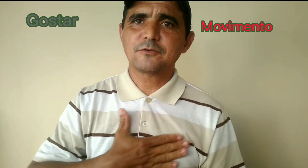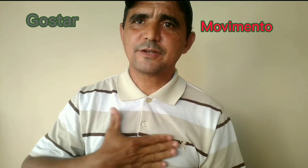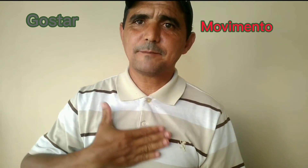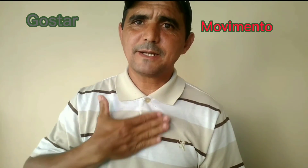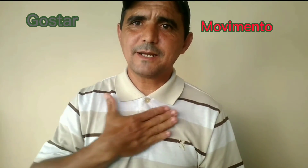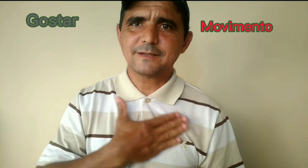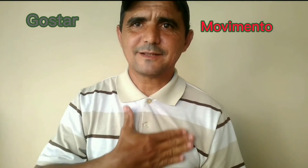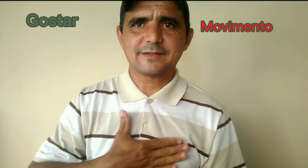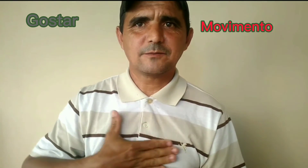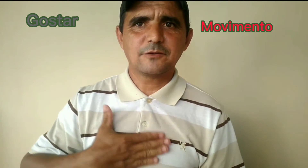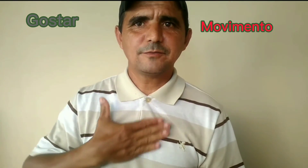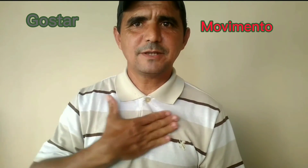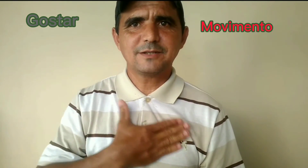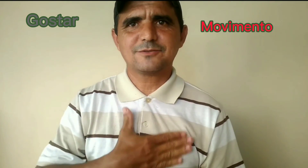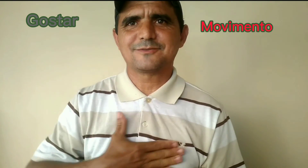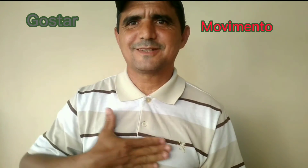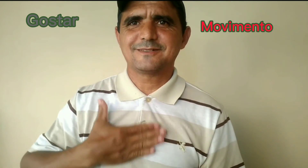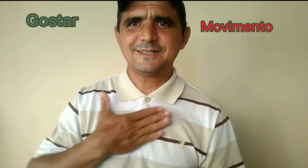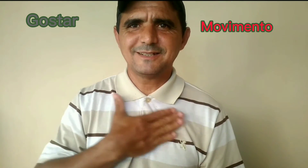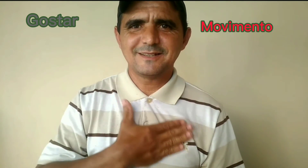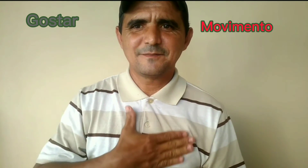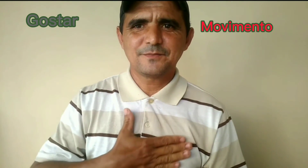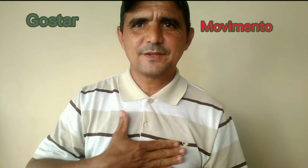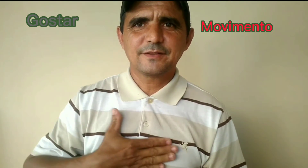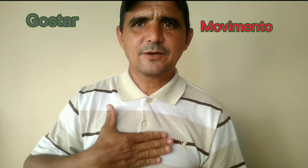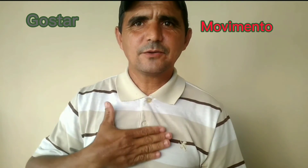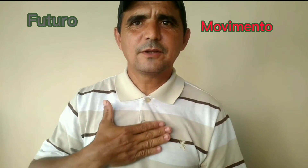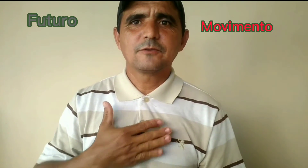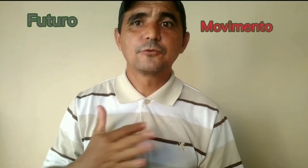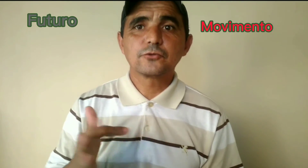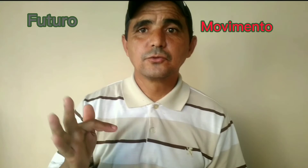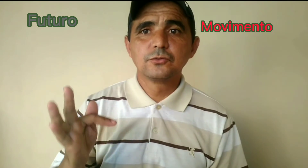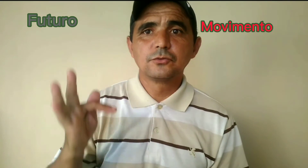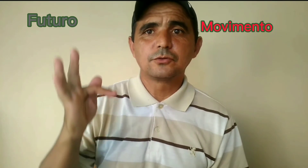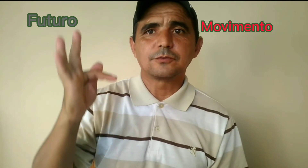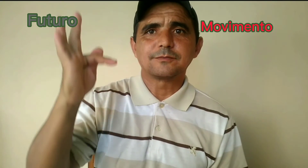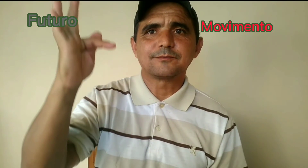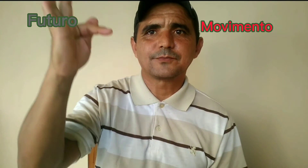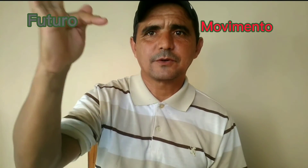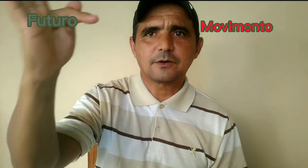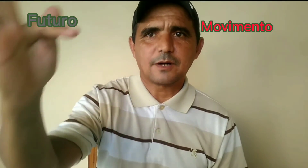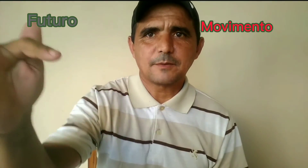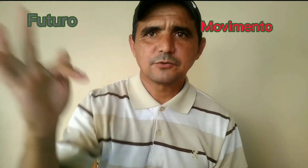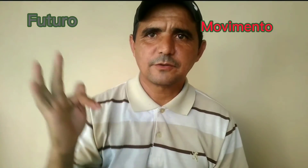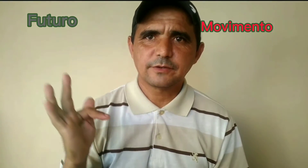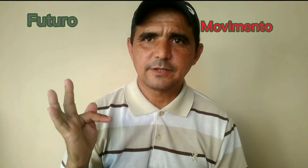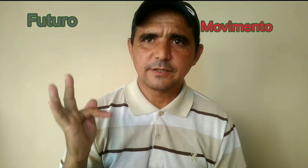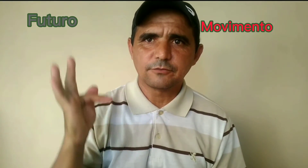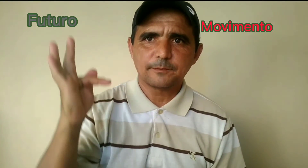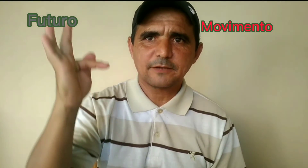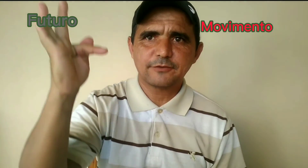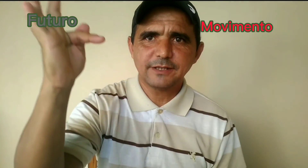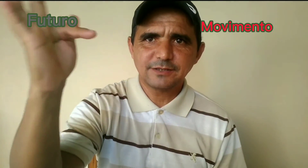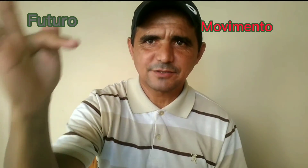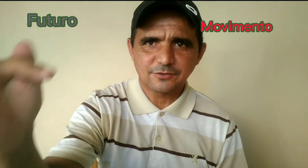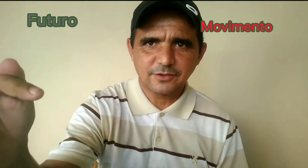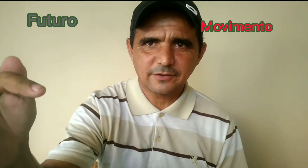mão não fica parada, já tem um movimento, tá vendo? Então, futuro, Ó, a mão levou para frente, é um sinal que